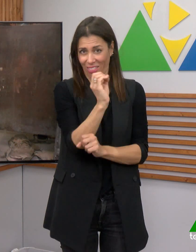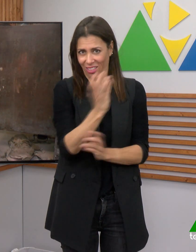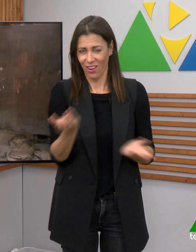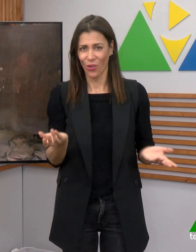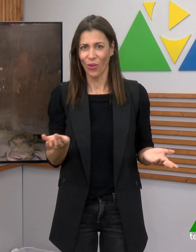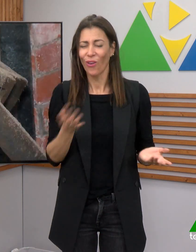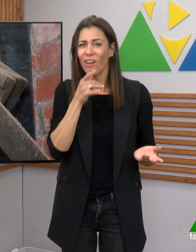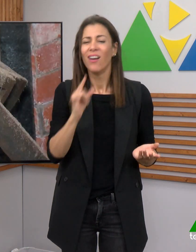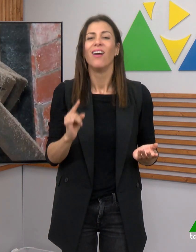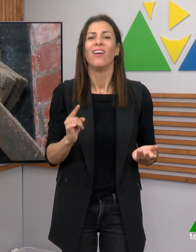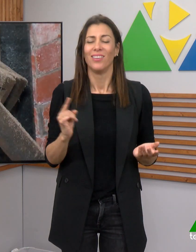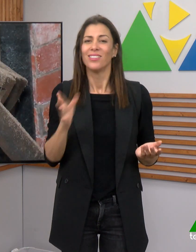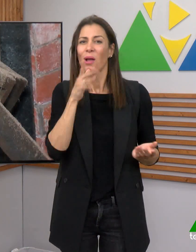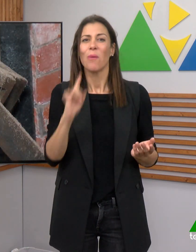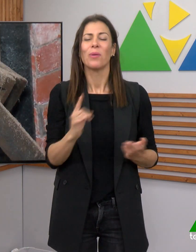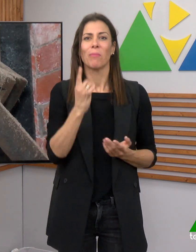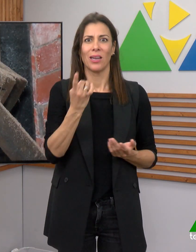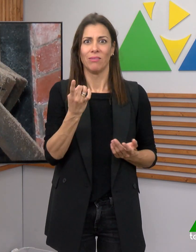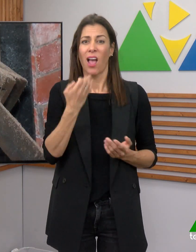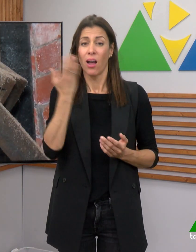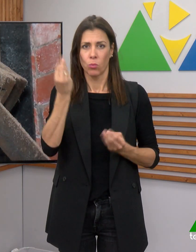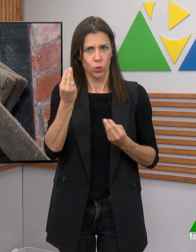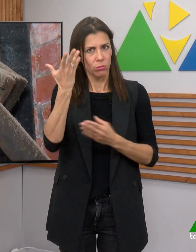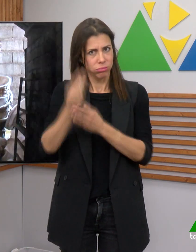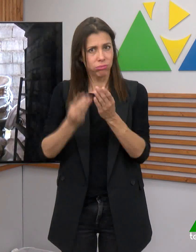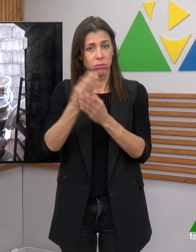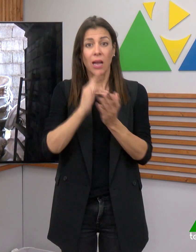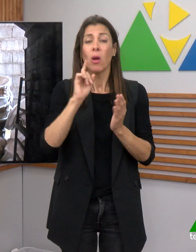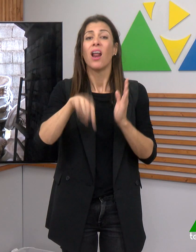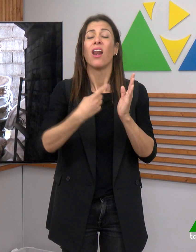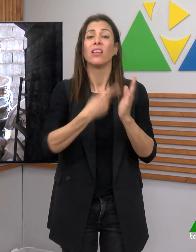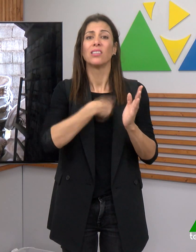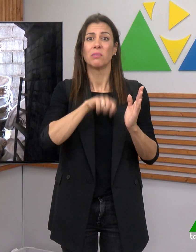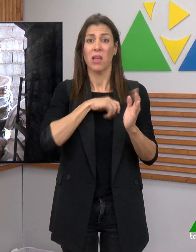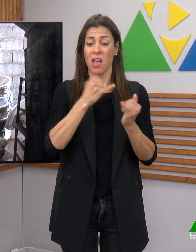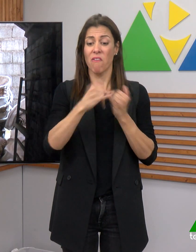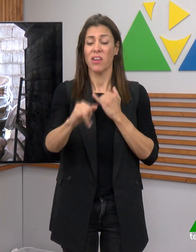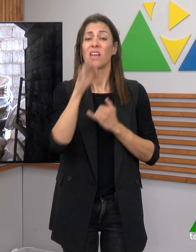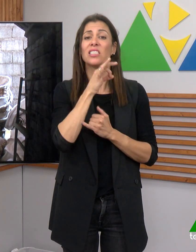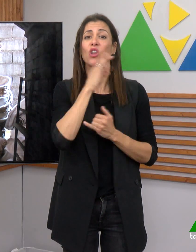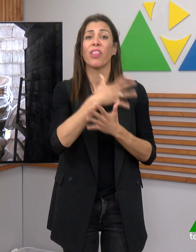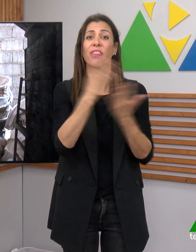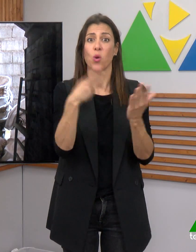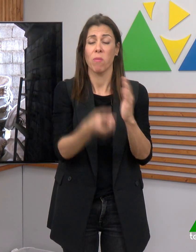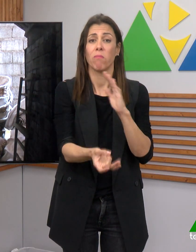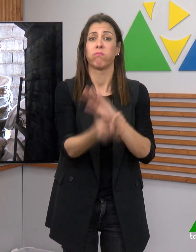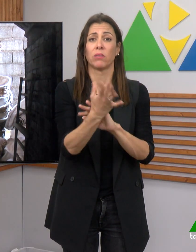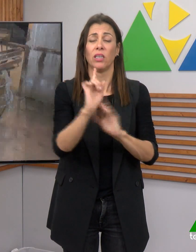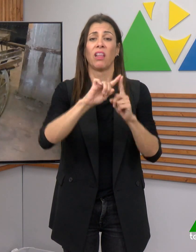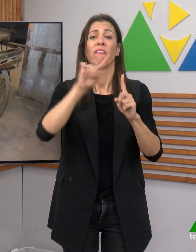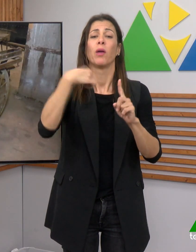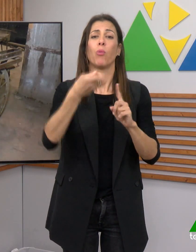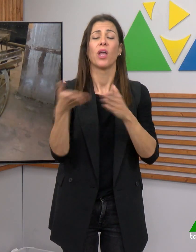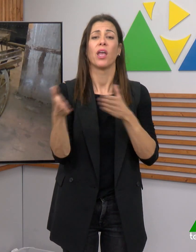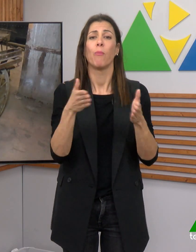primeras leyes incidentes. Las primeras leyes en España se hacen finales del siglo XIX, después en la